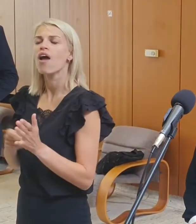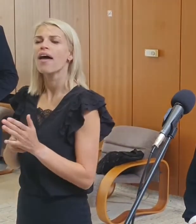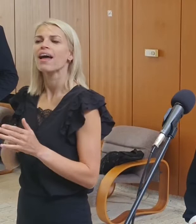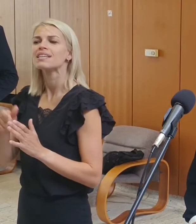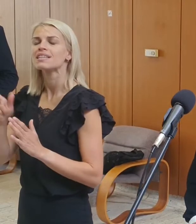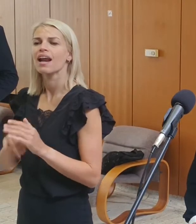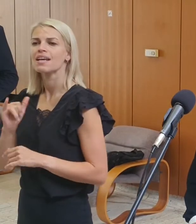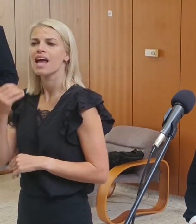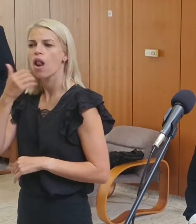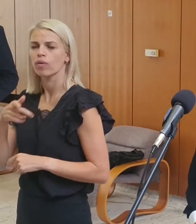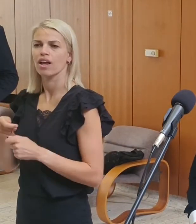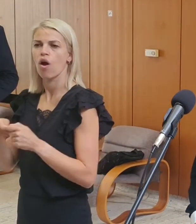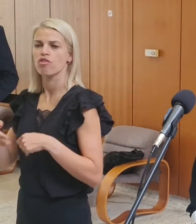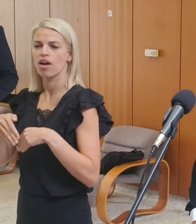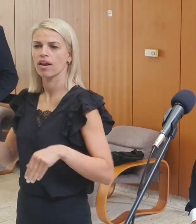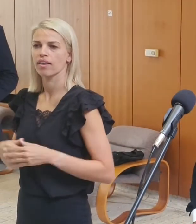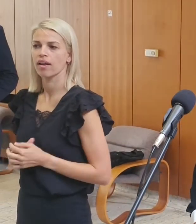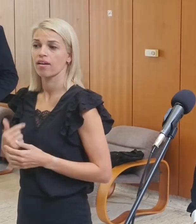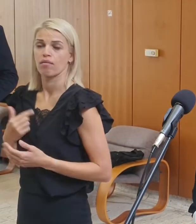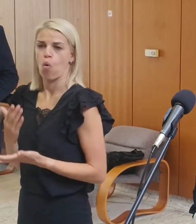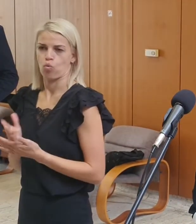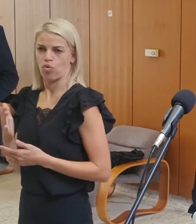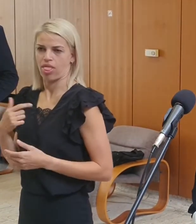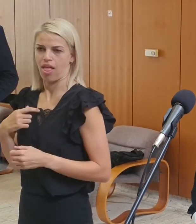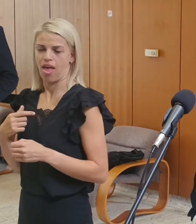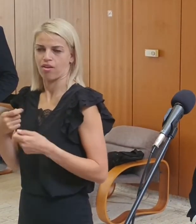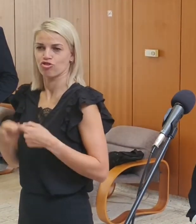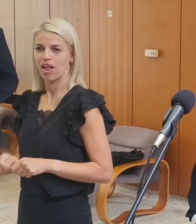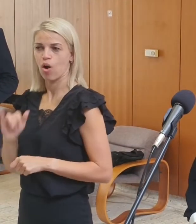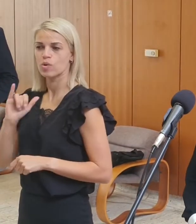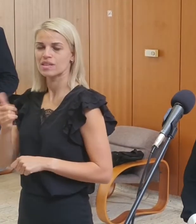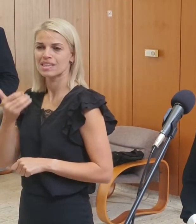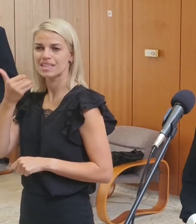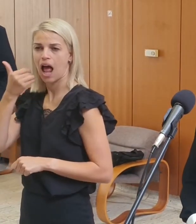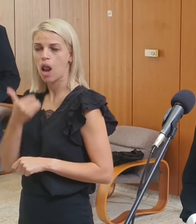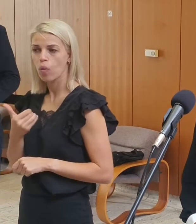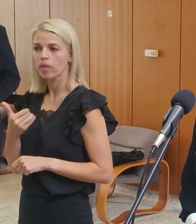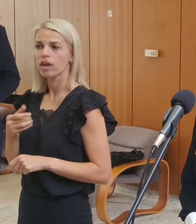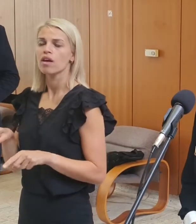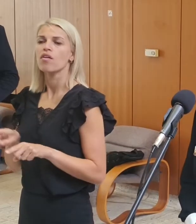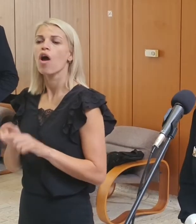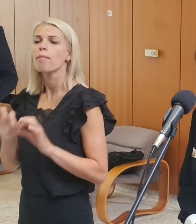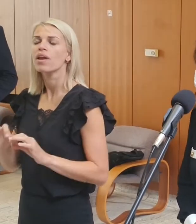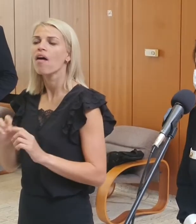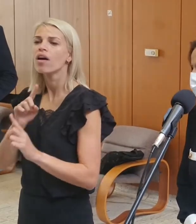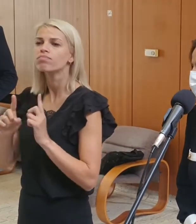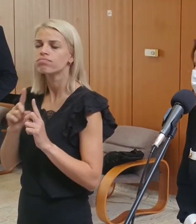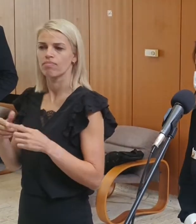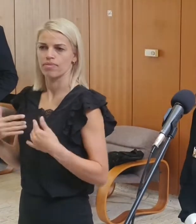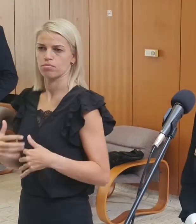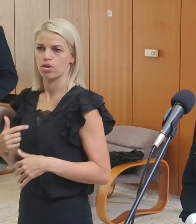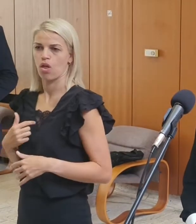na koaličné? Nie som členkou strany Za ľudí a nebola som ani na tej časti koaličných rokovaní, kde boli koaliční